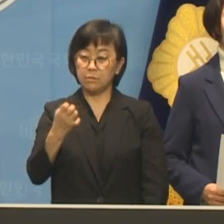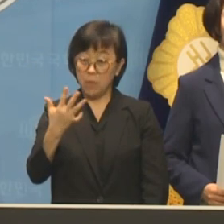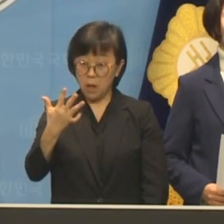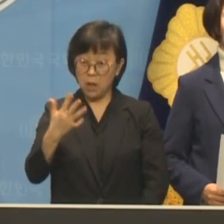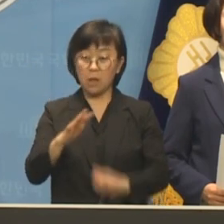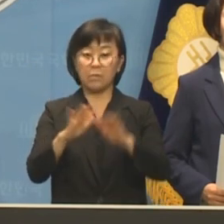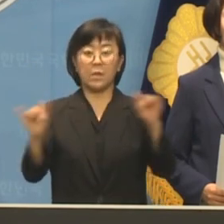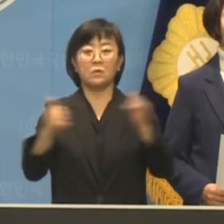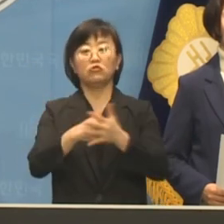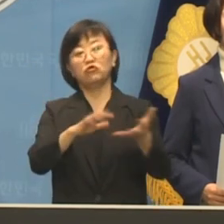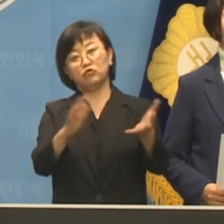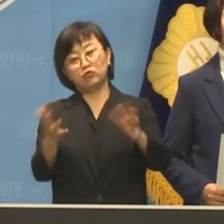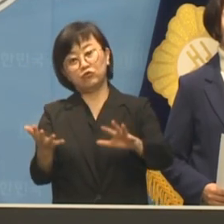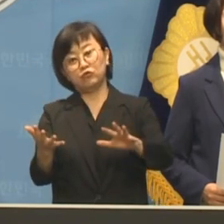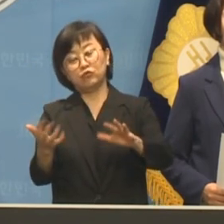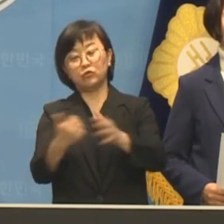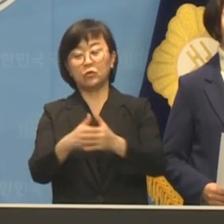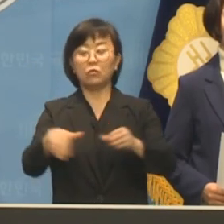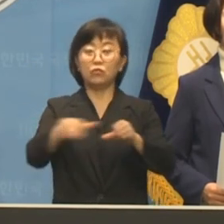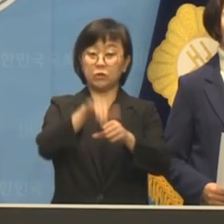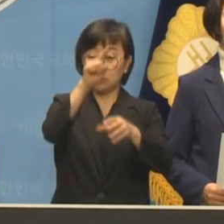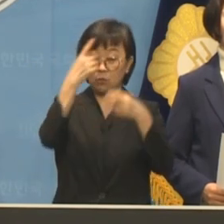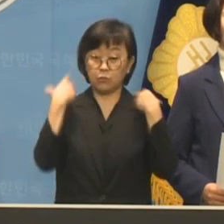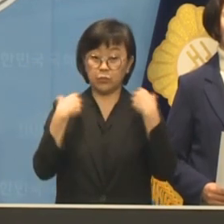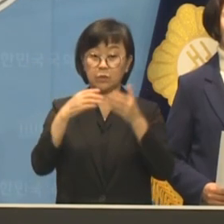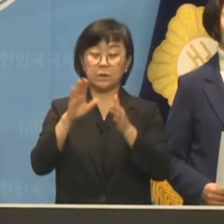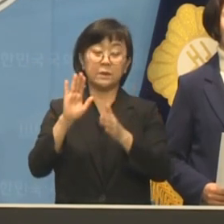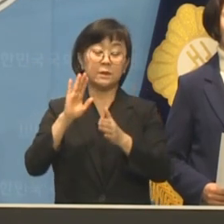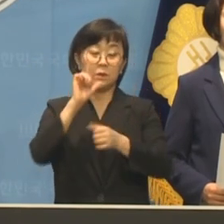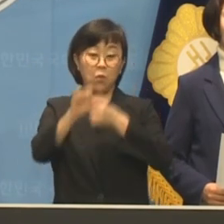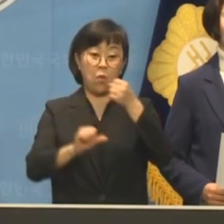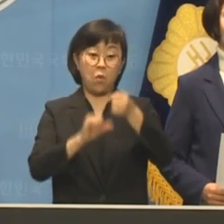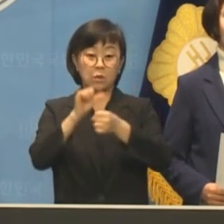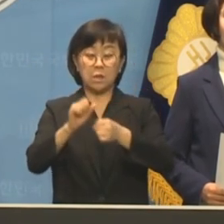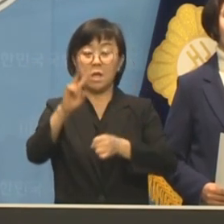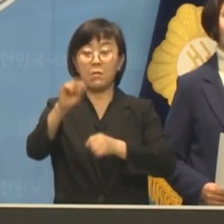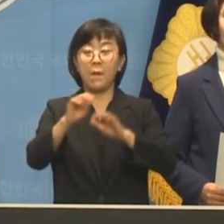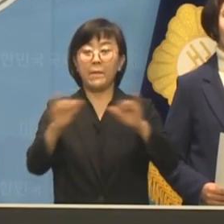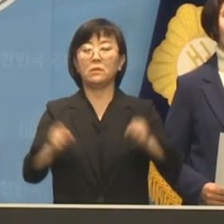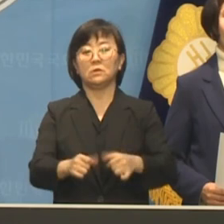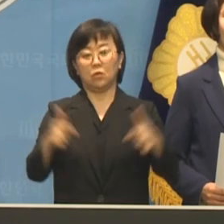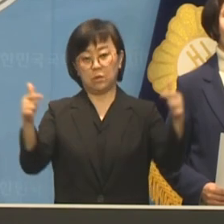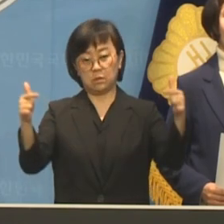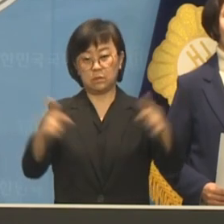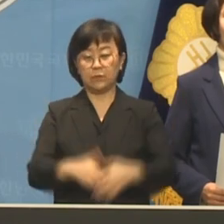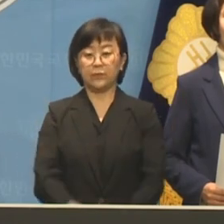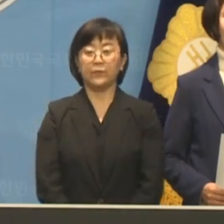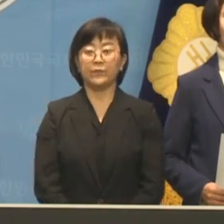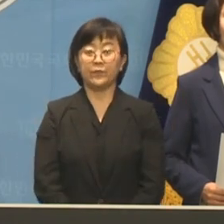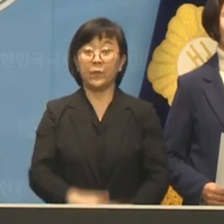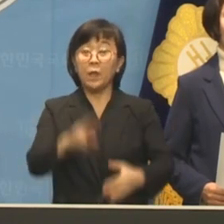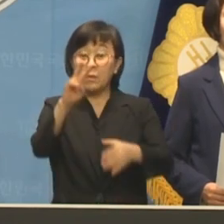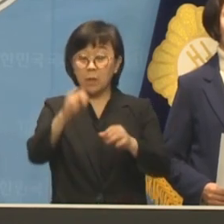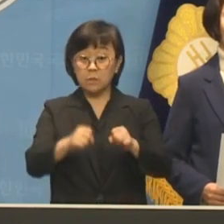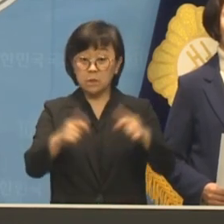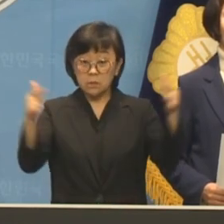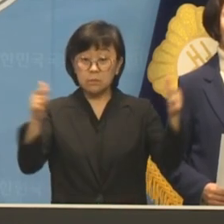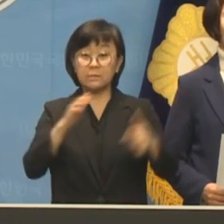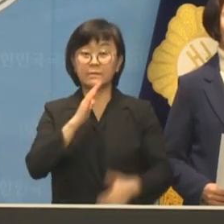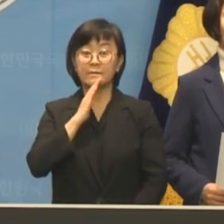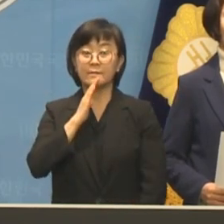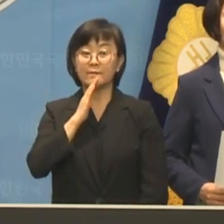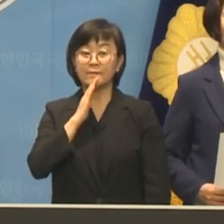그 희생으로 문재인 정부 최근 5년간 2만 명을 증원했습니다. 2만 명이 증원이